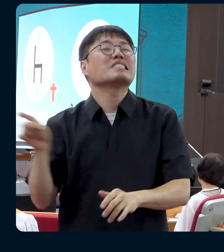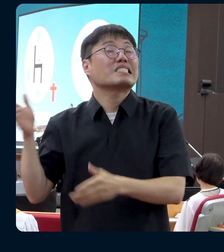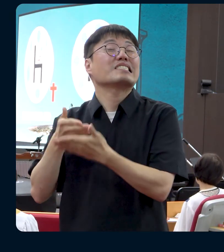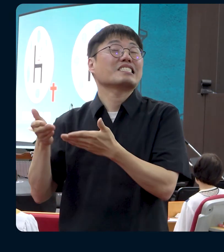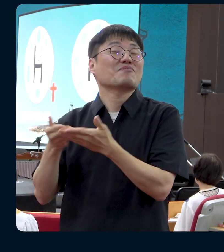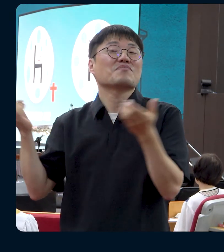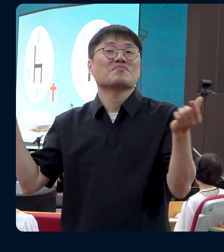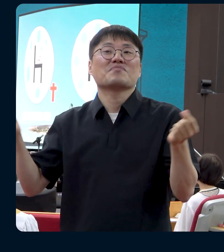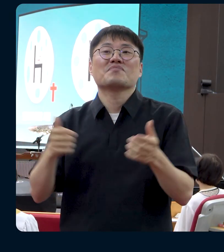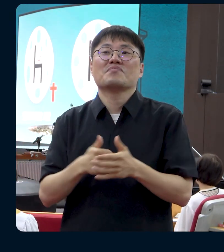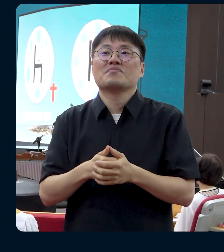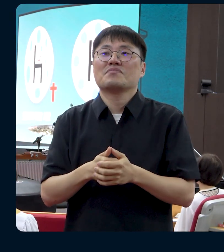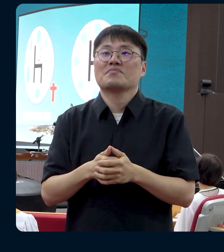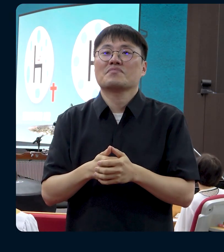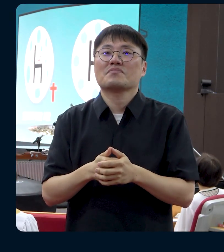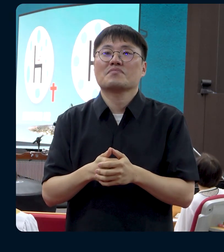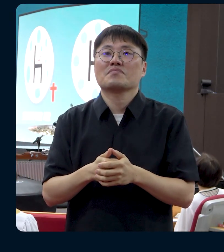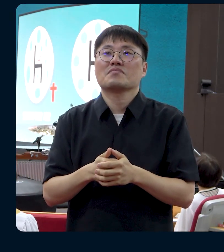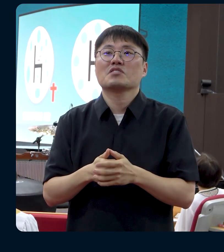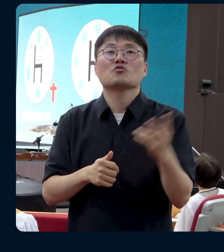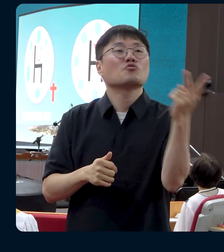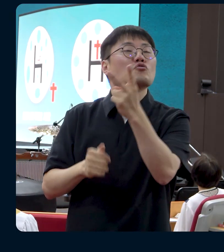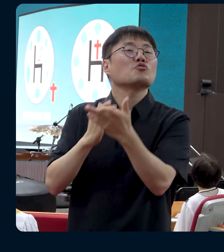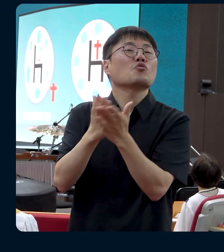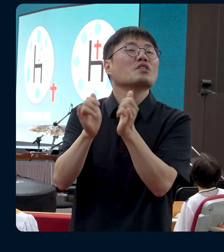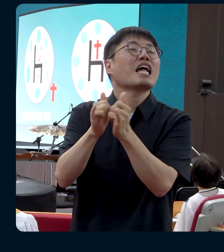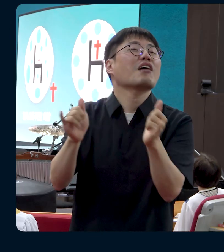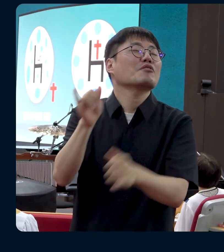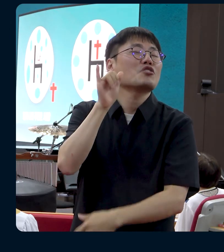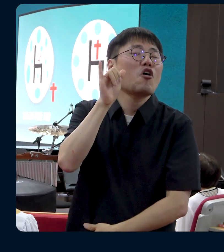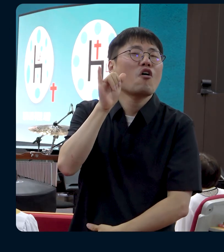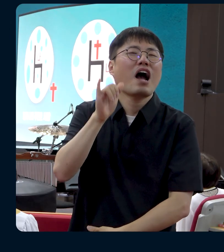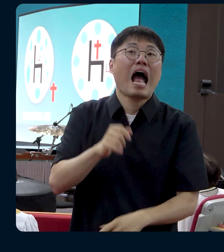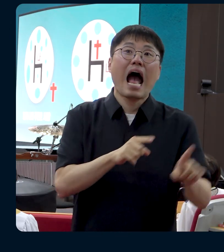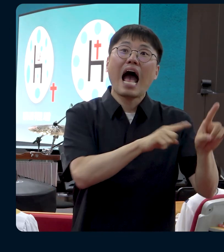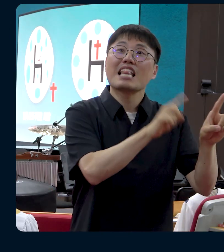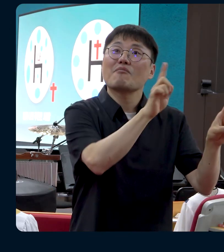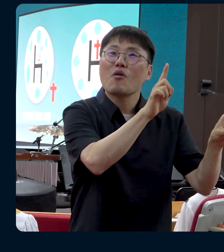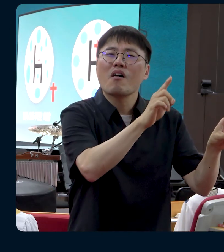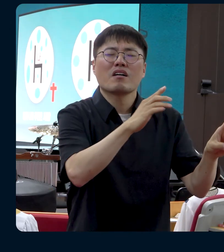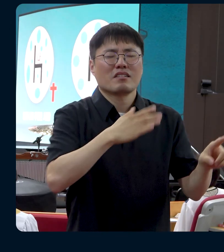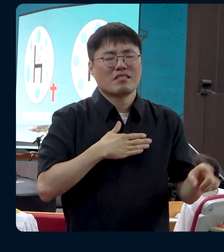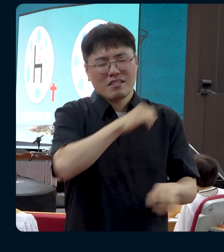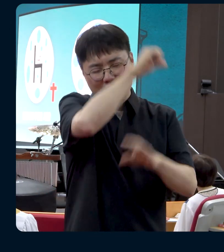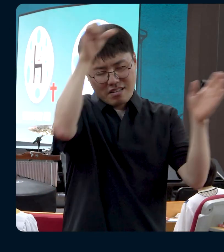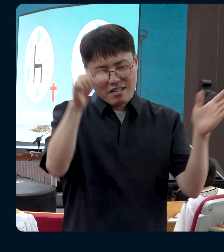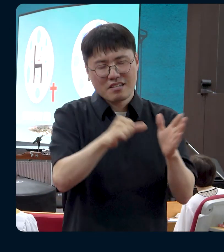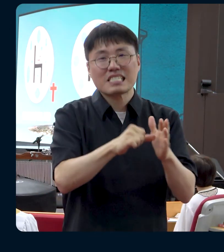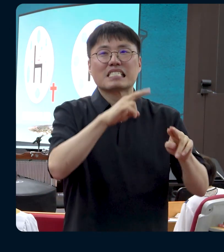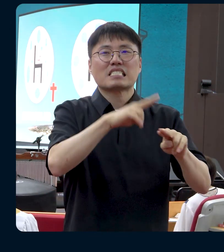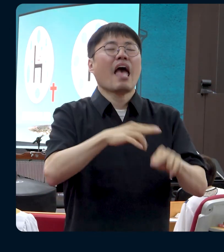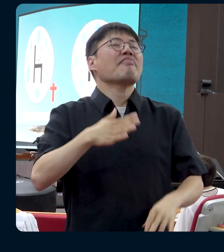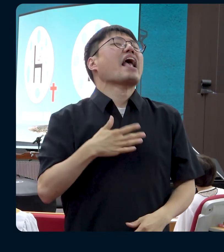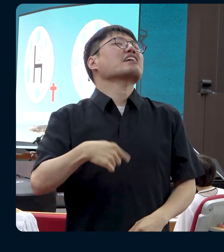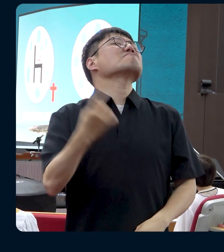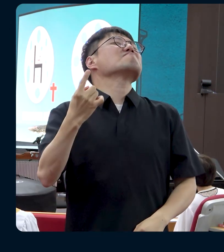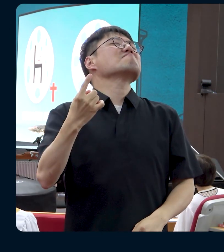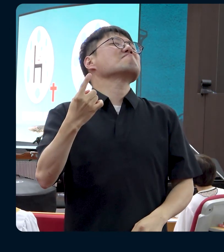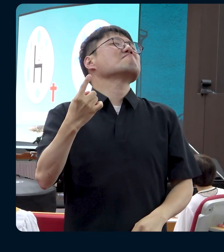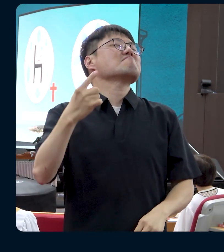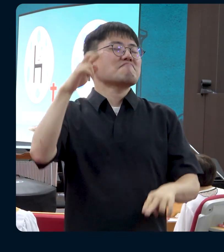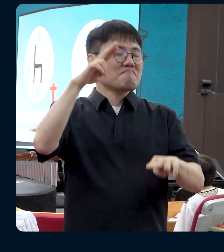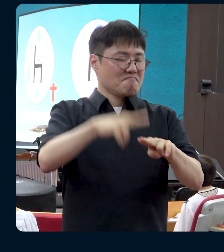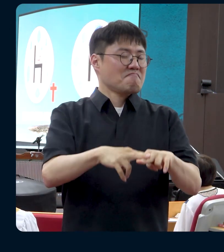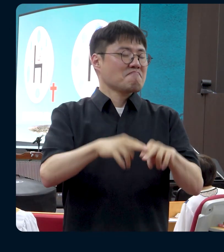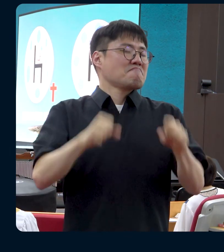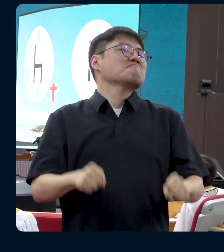것이 이 그림이에요. 여기 2 종류의 인생이 있지 않습니까? 하나는 뭐예요? 인생의 의자에 자기 자신,